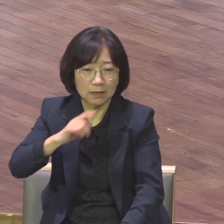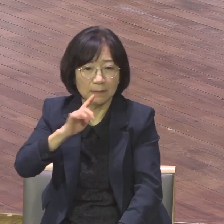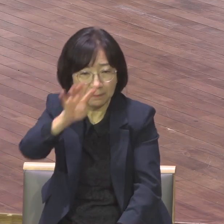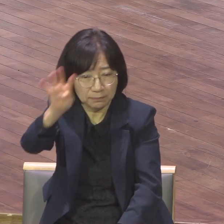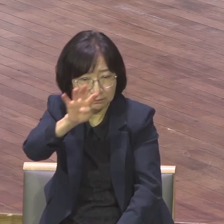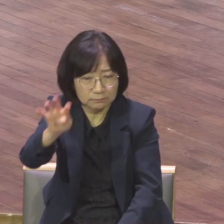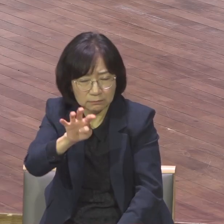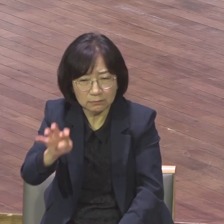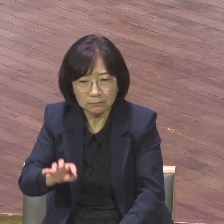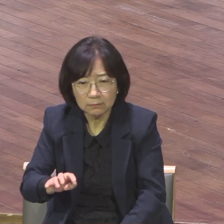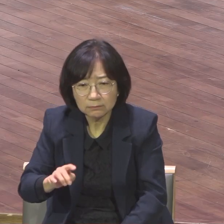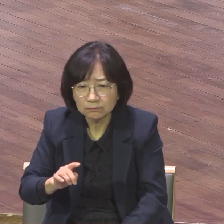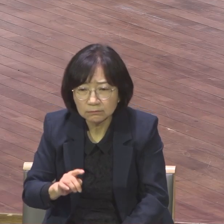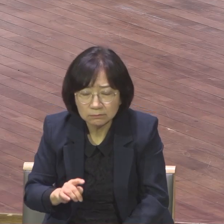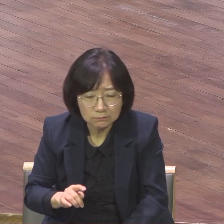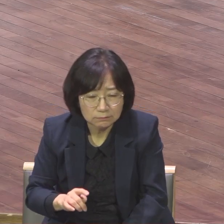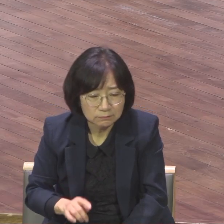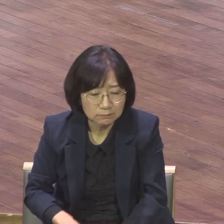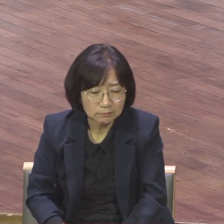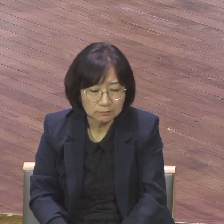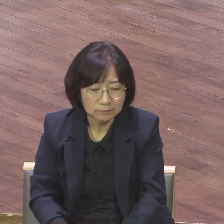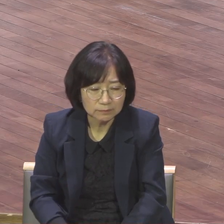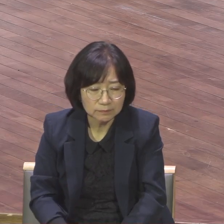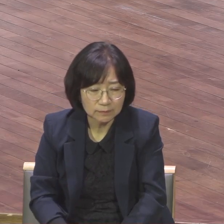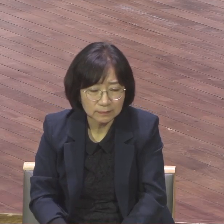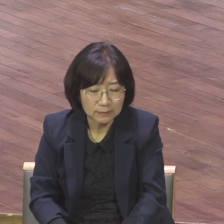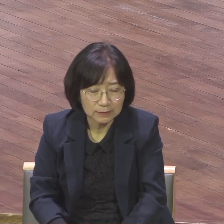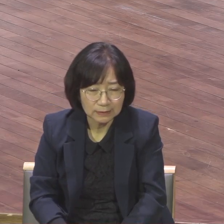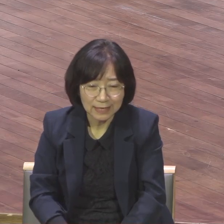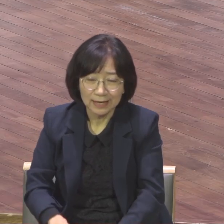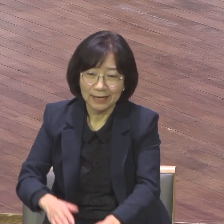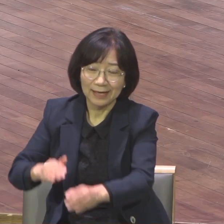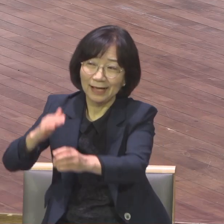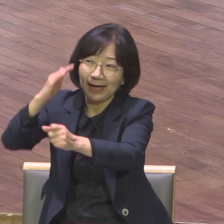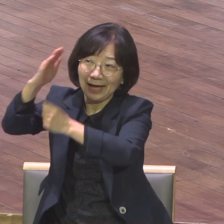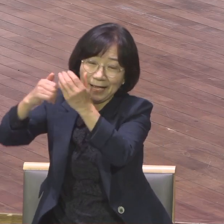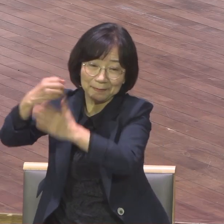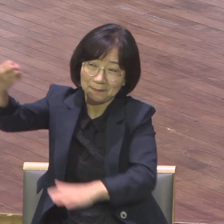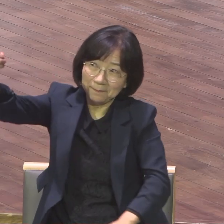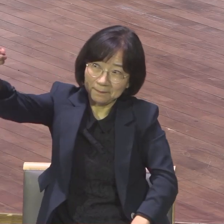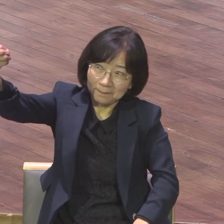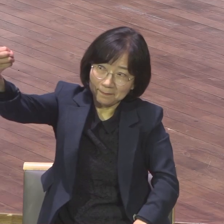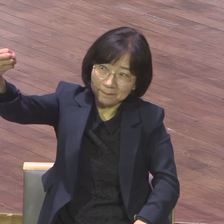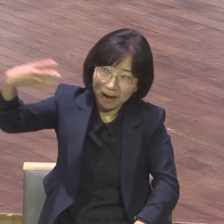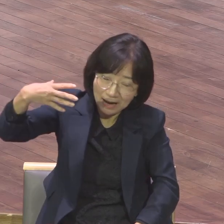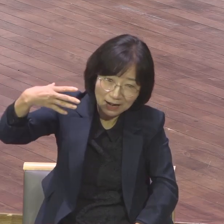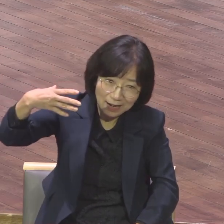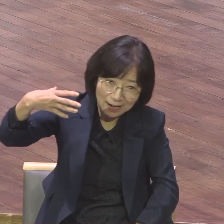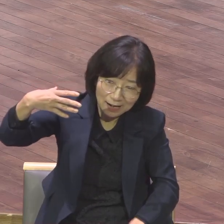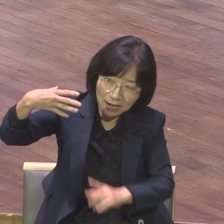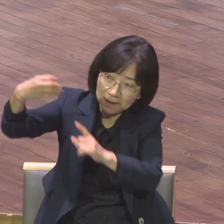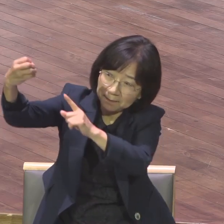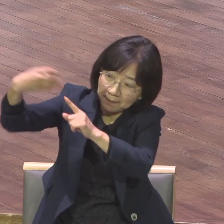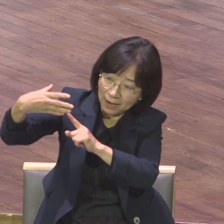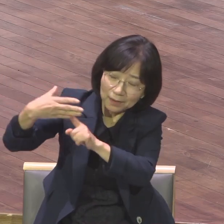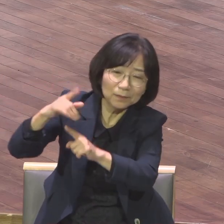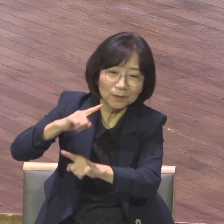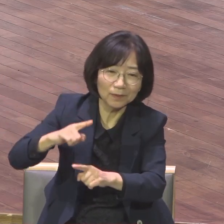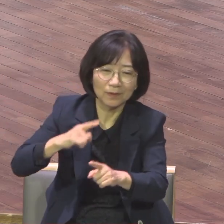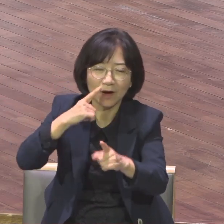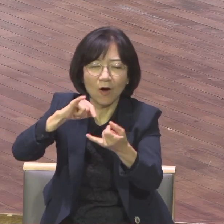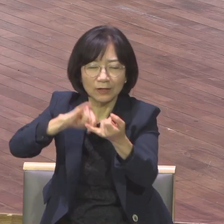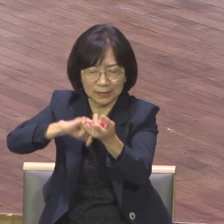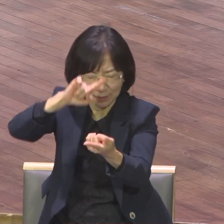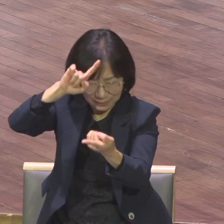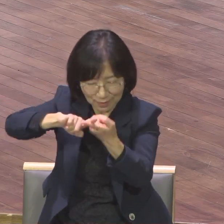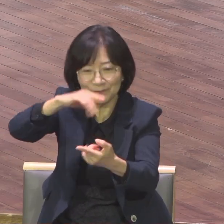이거 한마디로 하나님께서 언약을 반드시 이루시는 분이다는 뜻이에요. 언약을 반드시